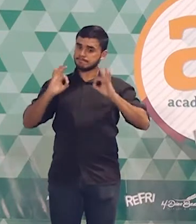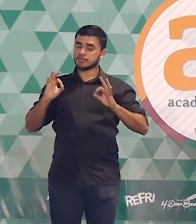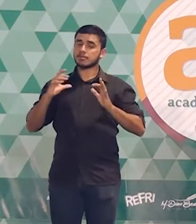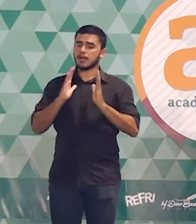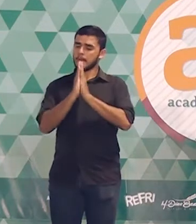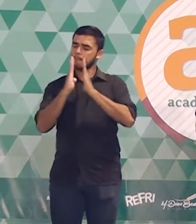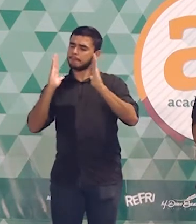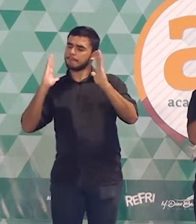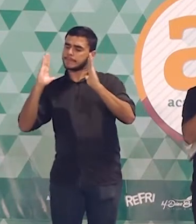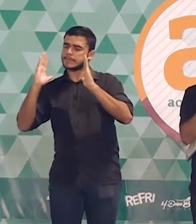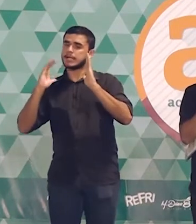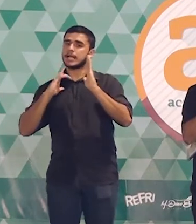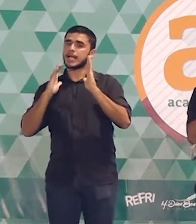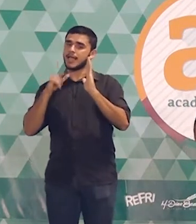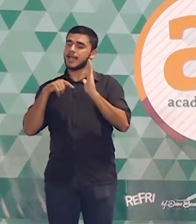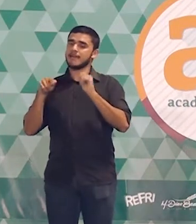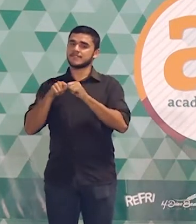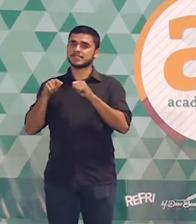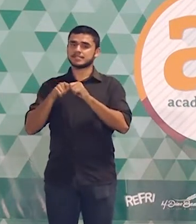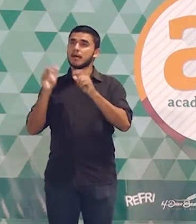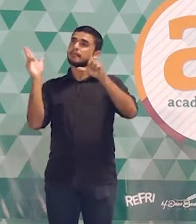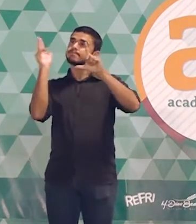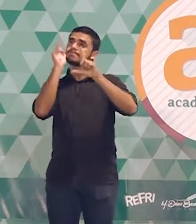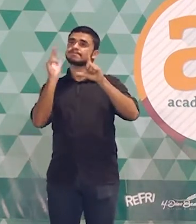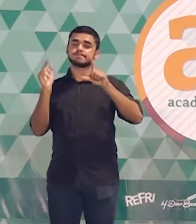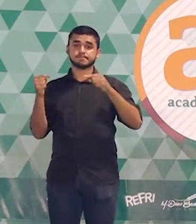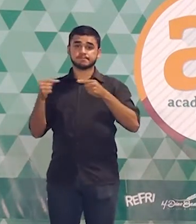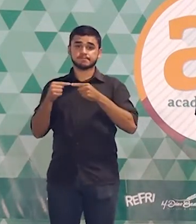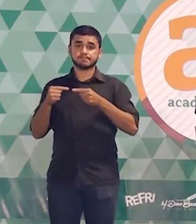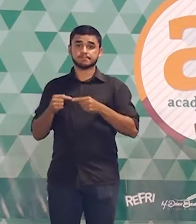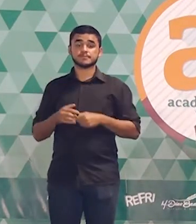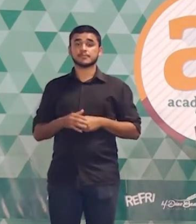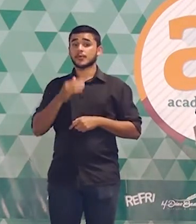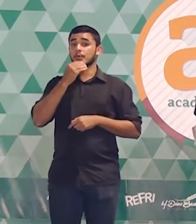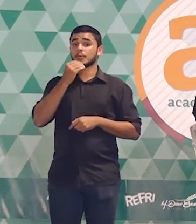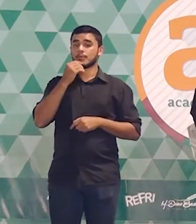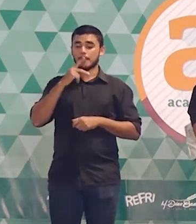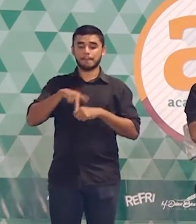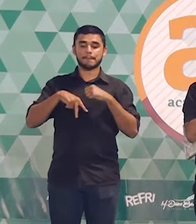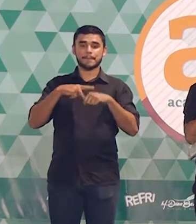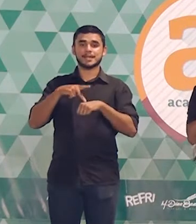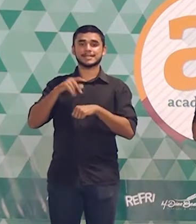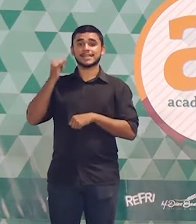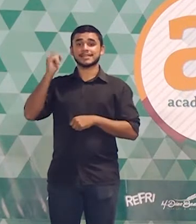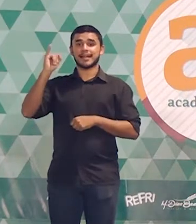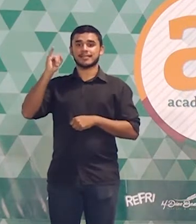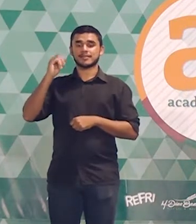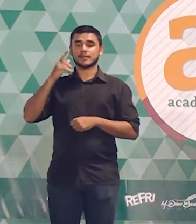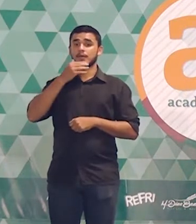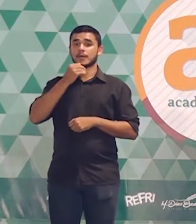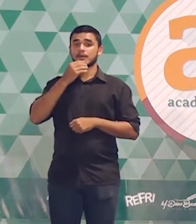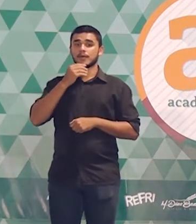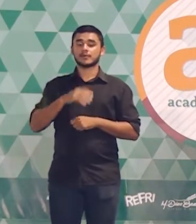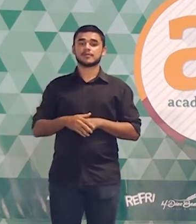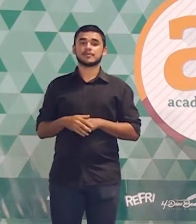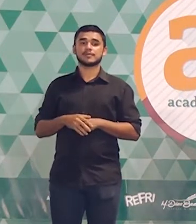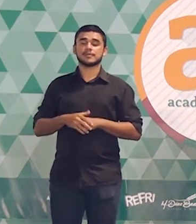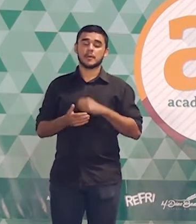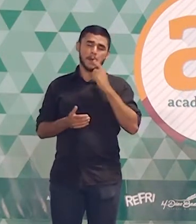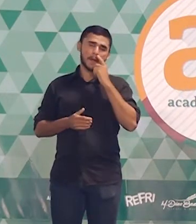muito forte, expressionista. Vou dizer um nome italiano agora. Quem fala italiano, levanta o braço. Filippo